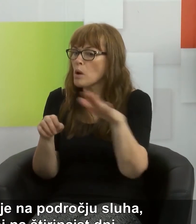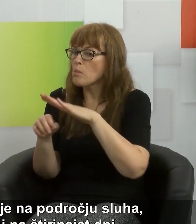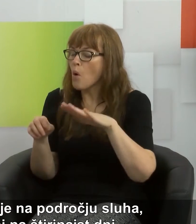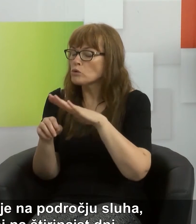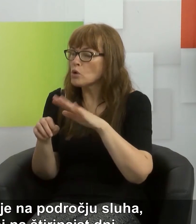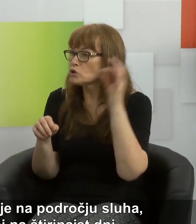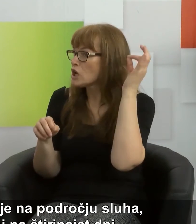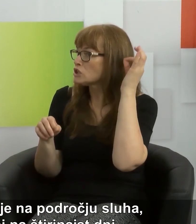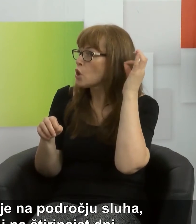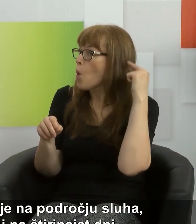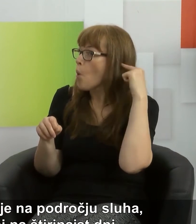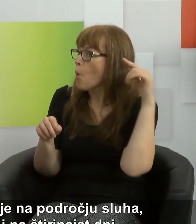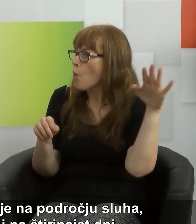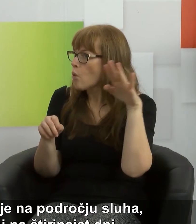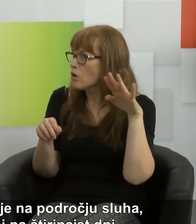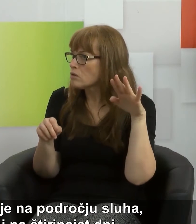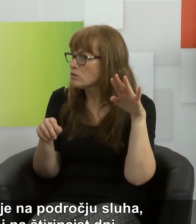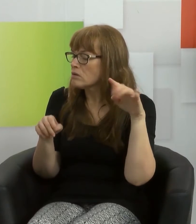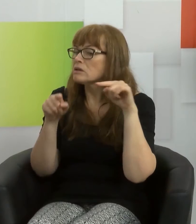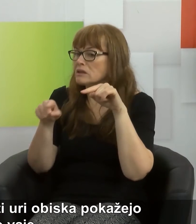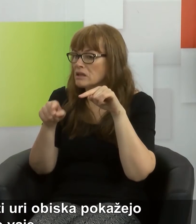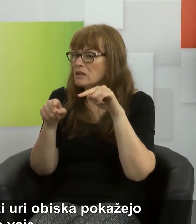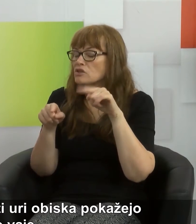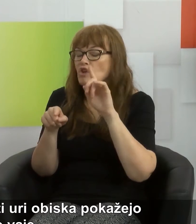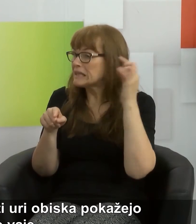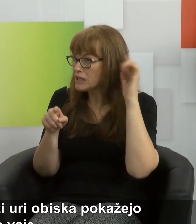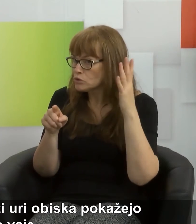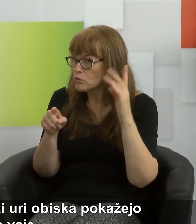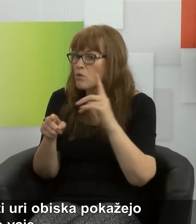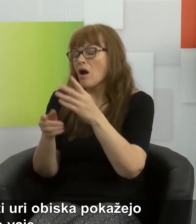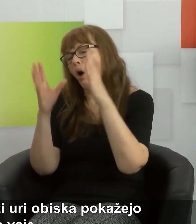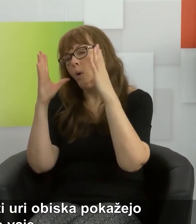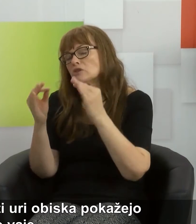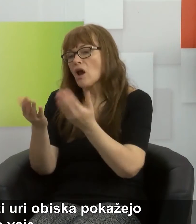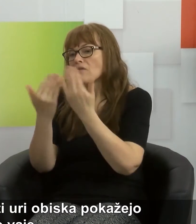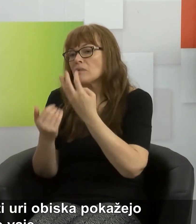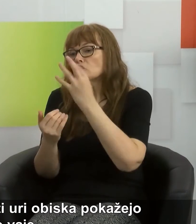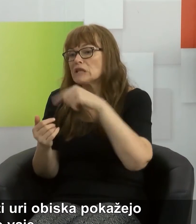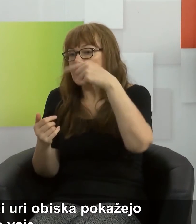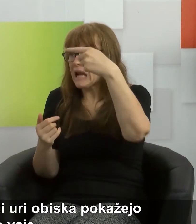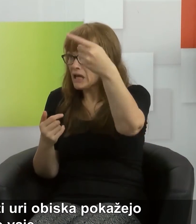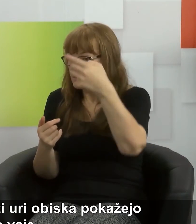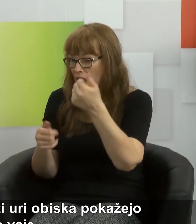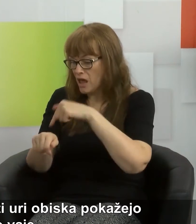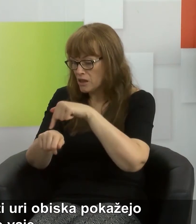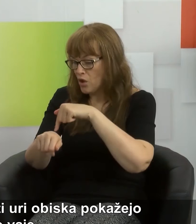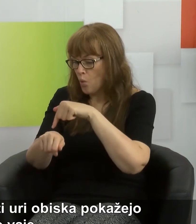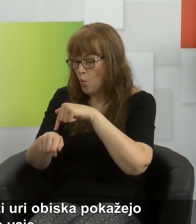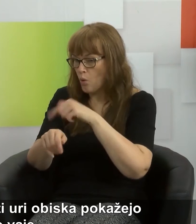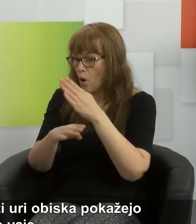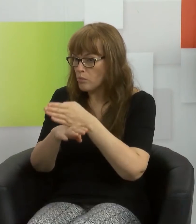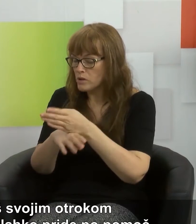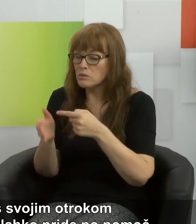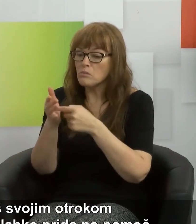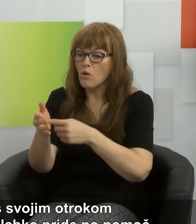v povprečju vabljeni na 14 dni. To pomeni, da se v tisti uri obiska pokažejo in